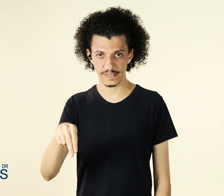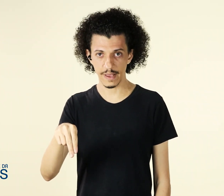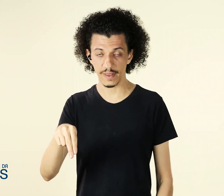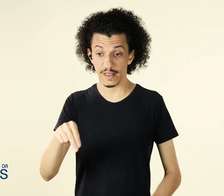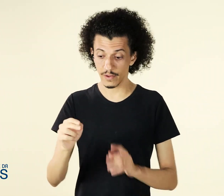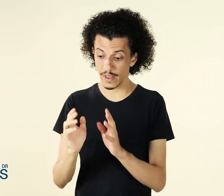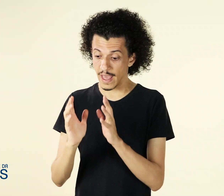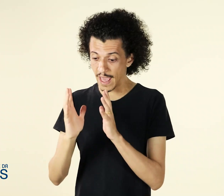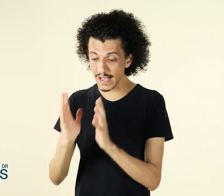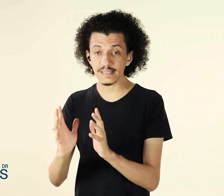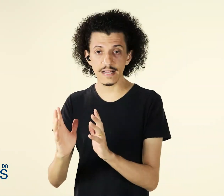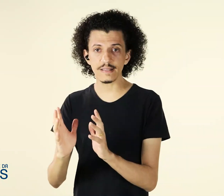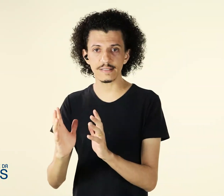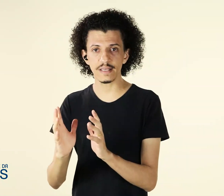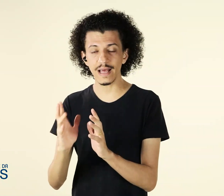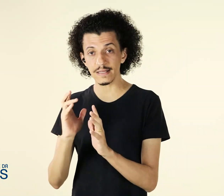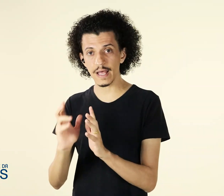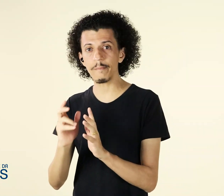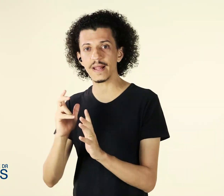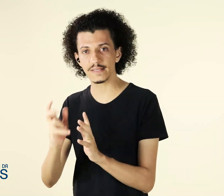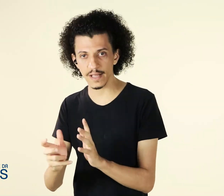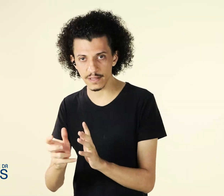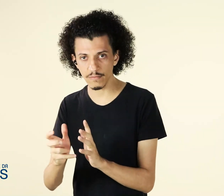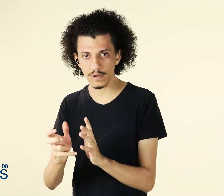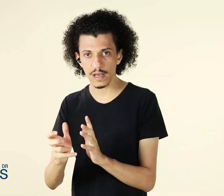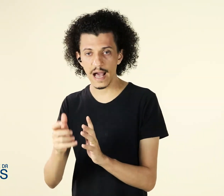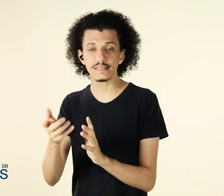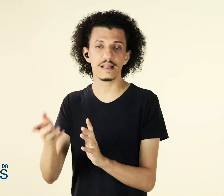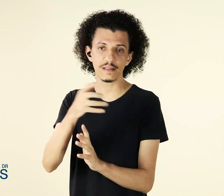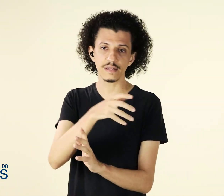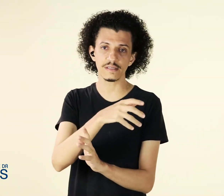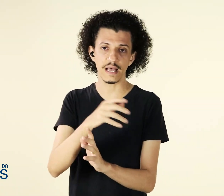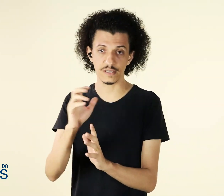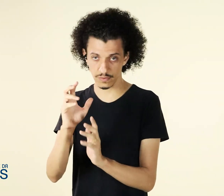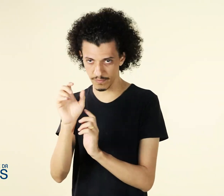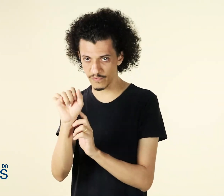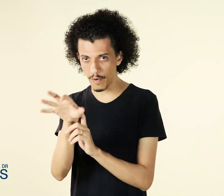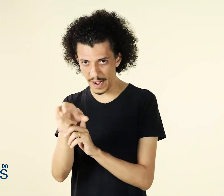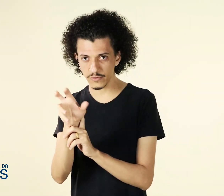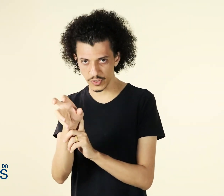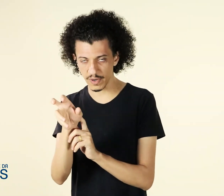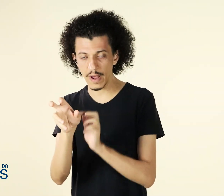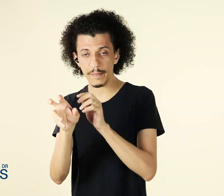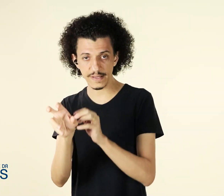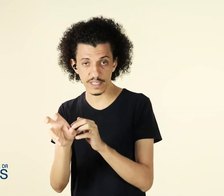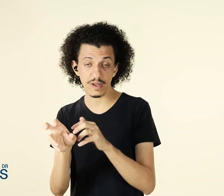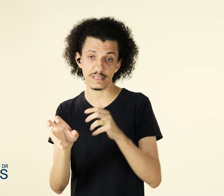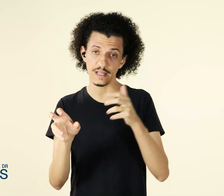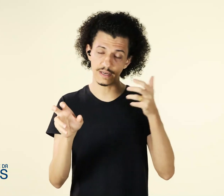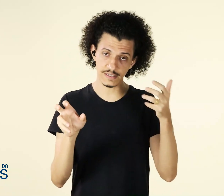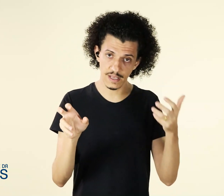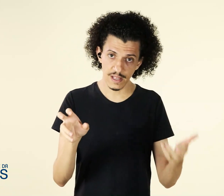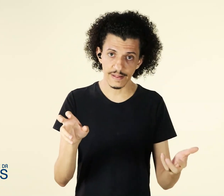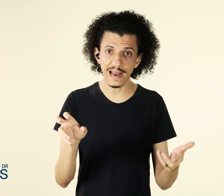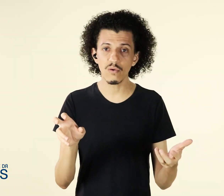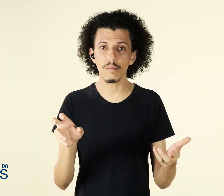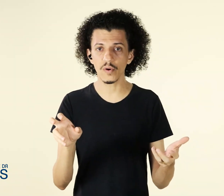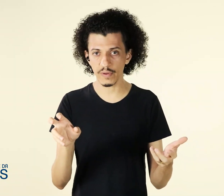Percebe? Então, essas letras aqui, elas representam as letras, esses formatos de mão representam as letras da língua